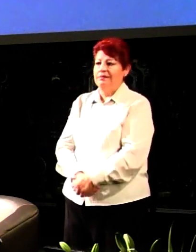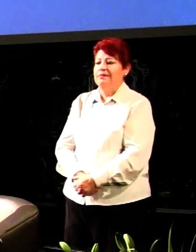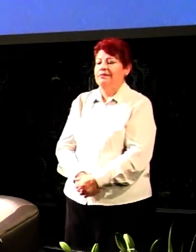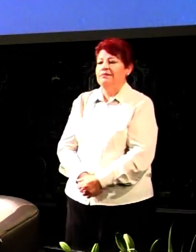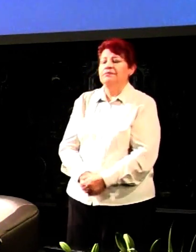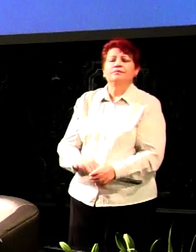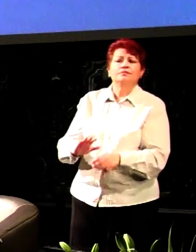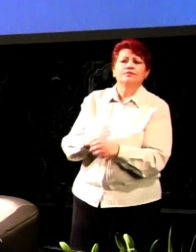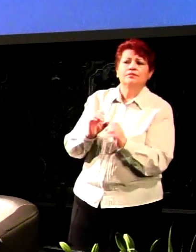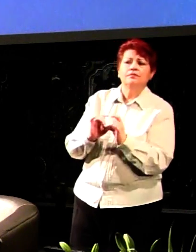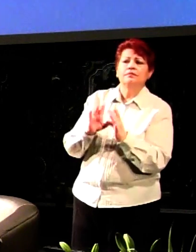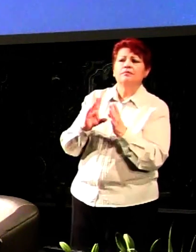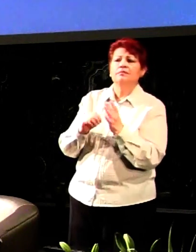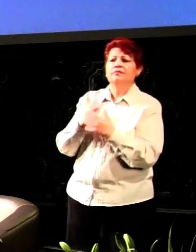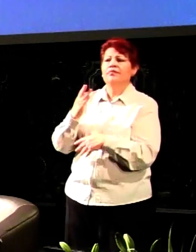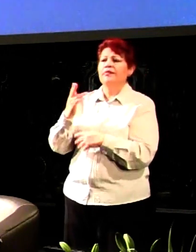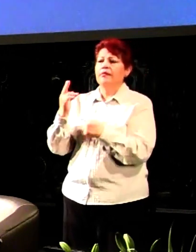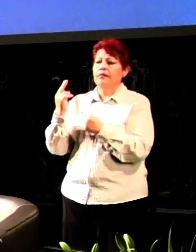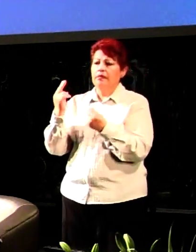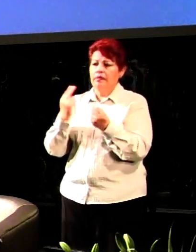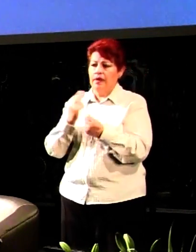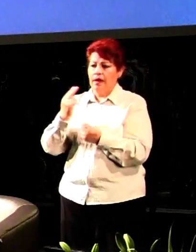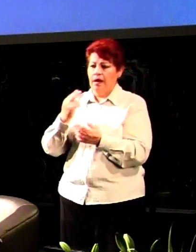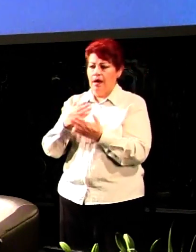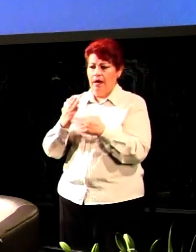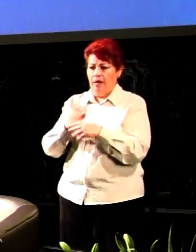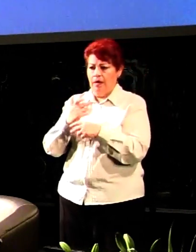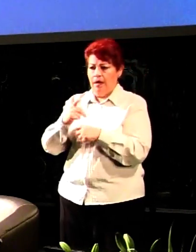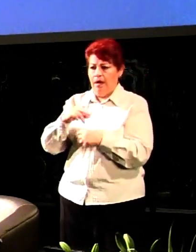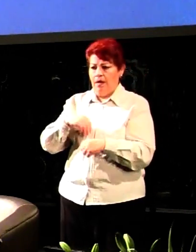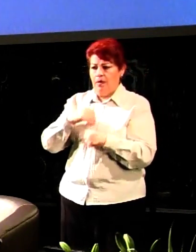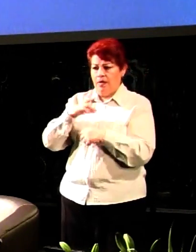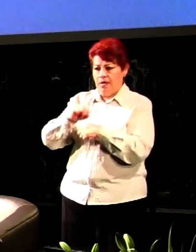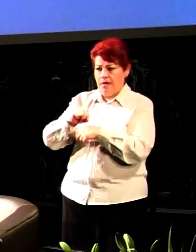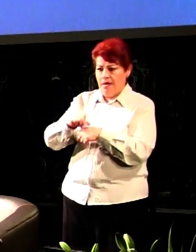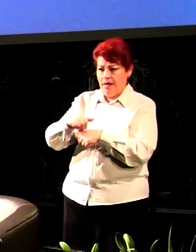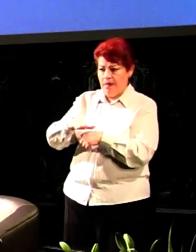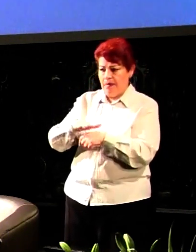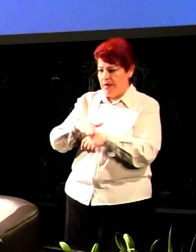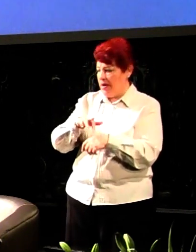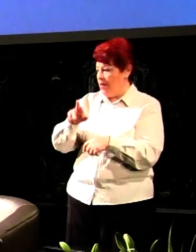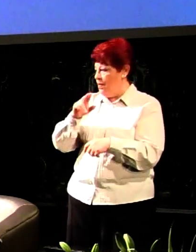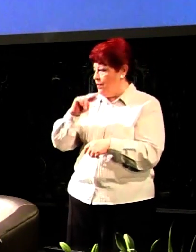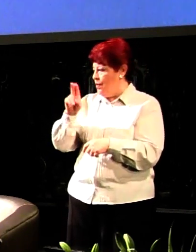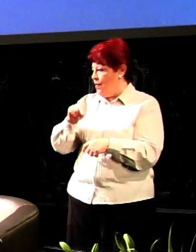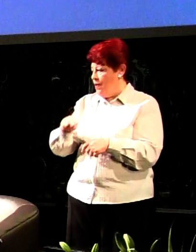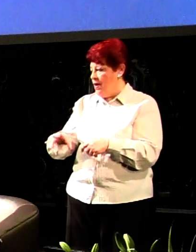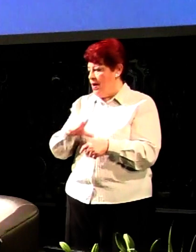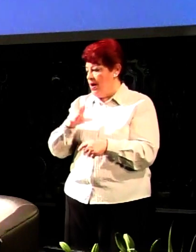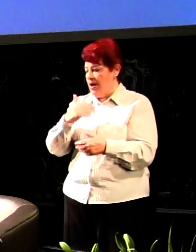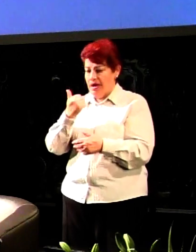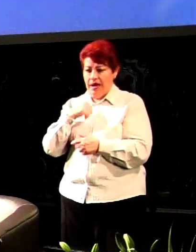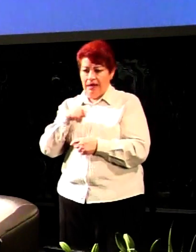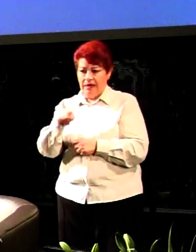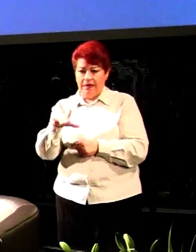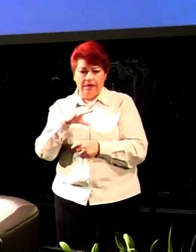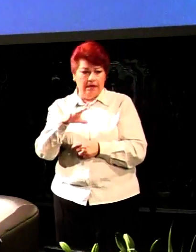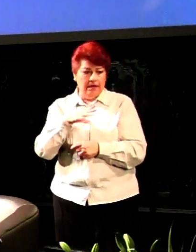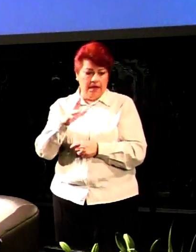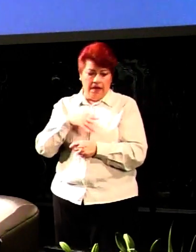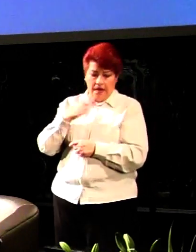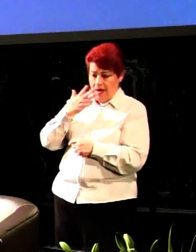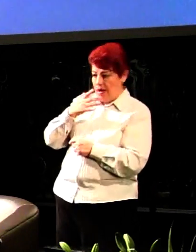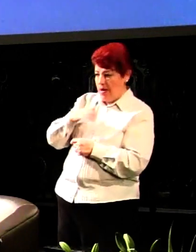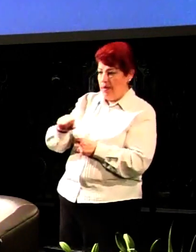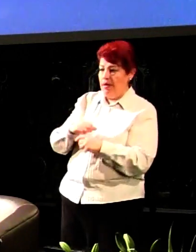qué surge esta necesidad actualmente en nuestros días mayor que nunca? Anteriormente, estas